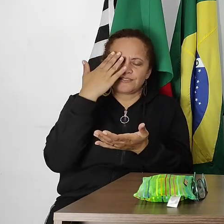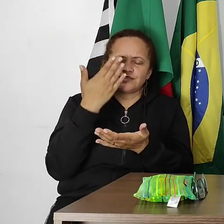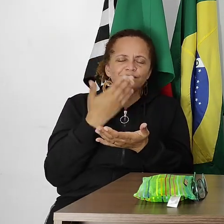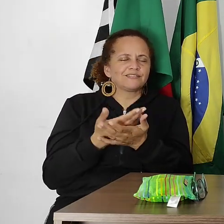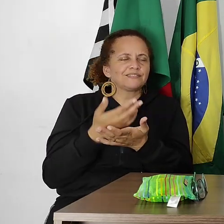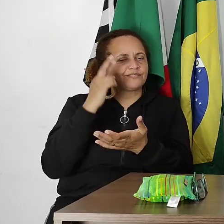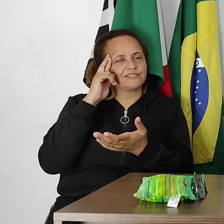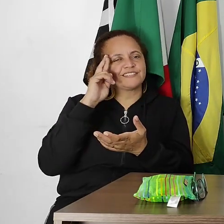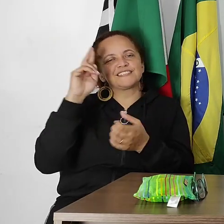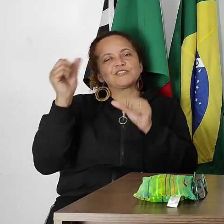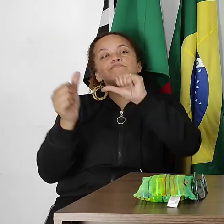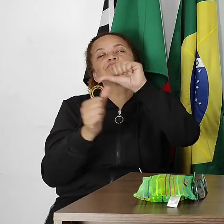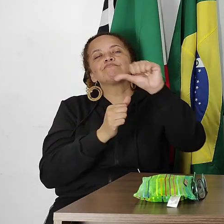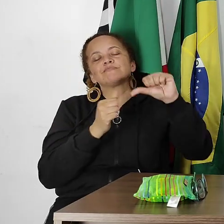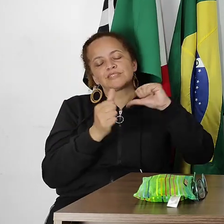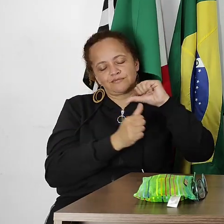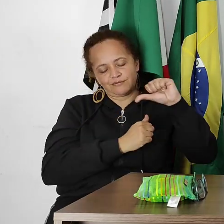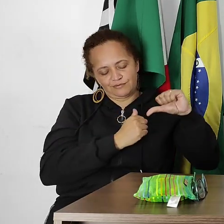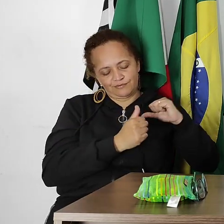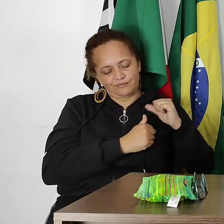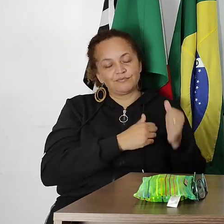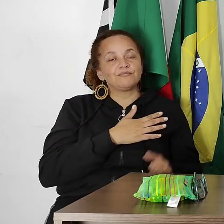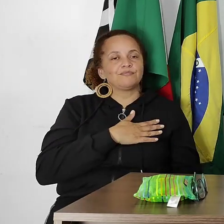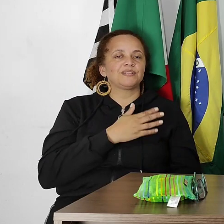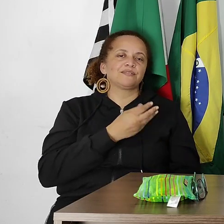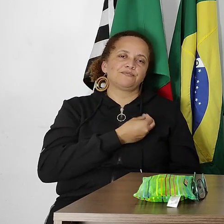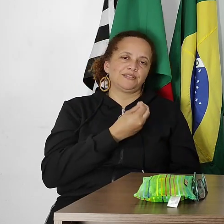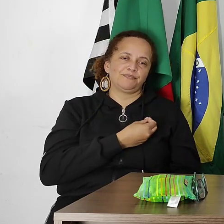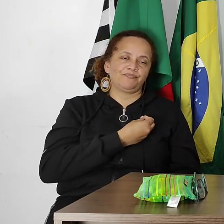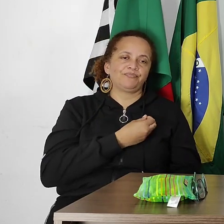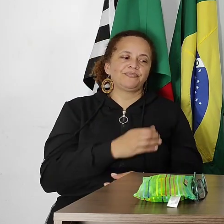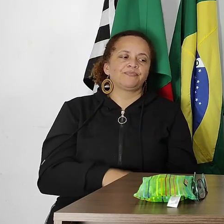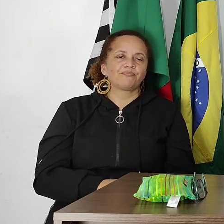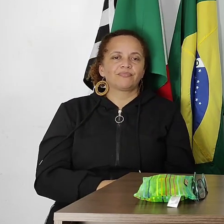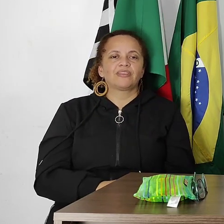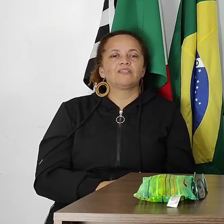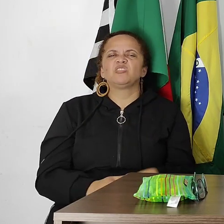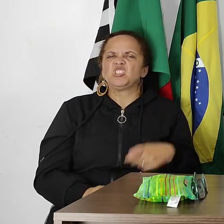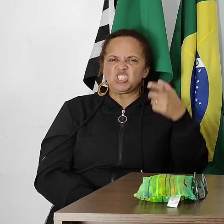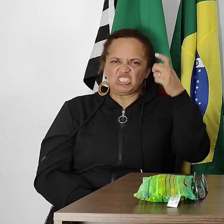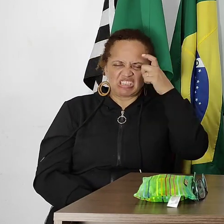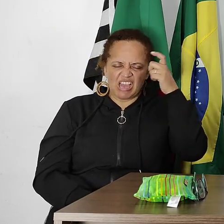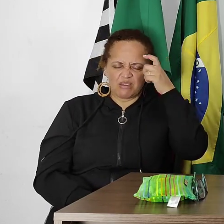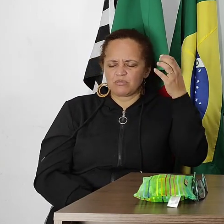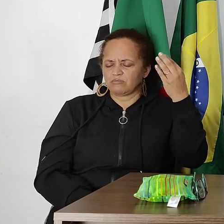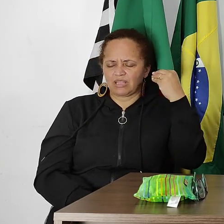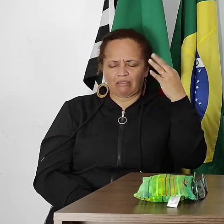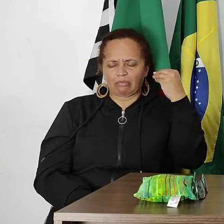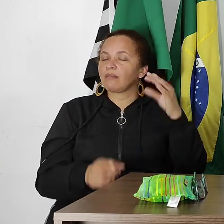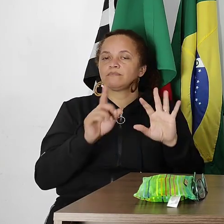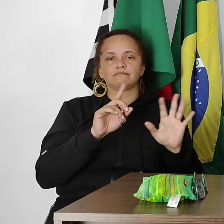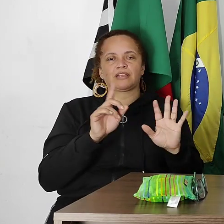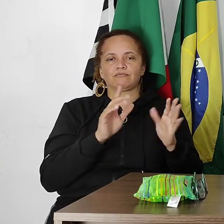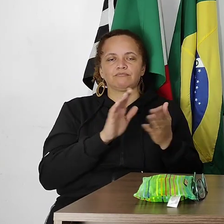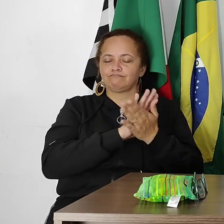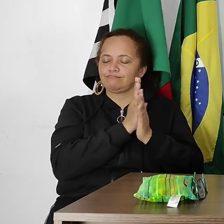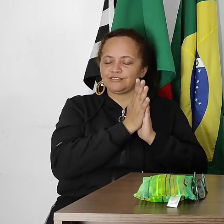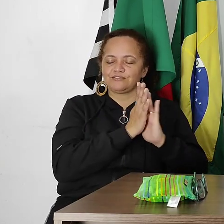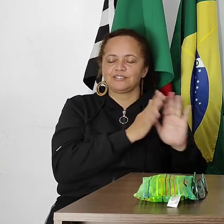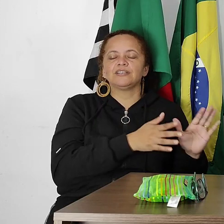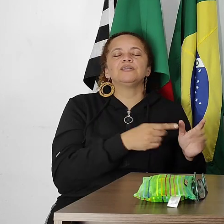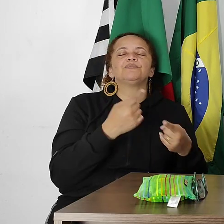história, né? O diabo já não tinha mais, né? Mais chance comigo, porque ele sabia que eu